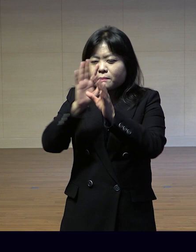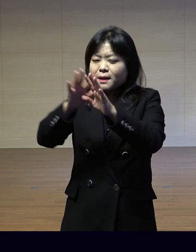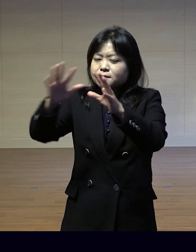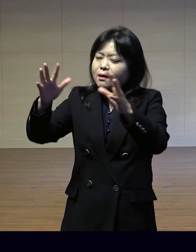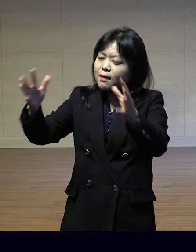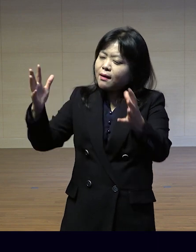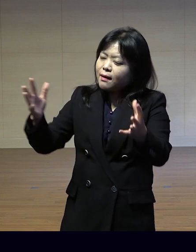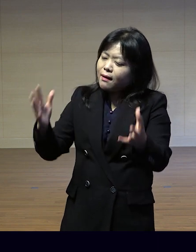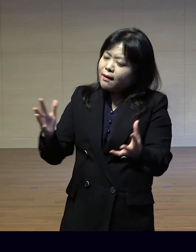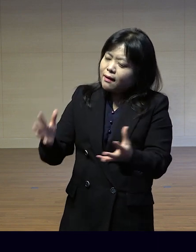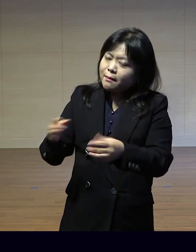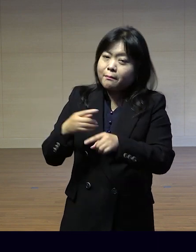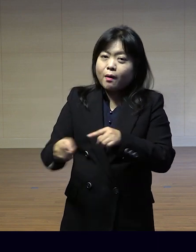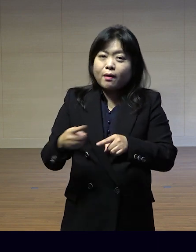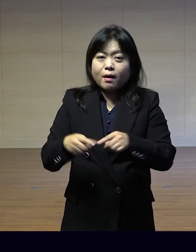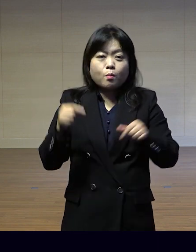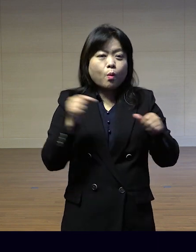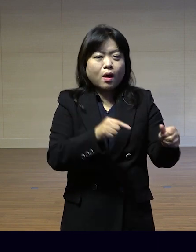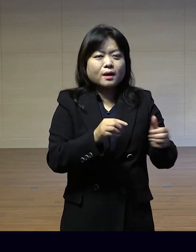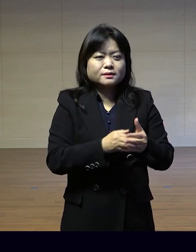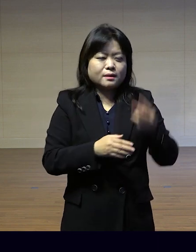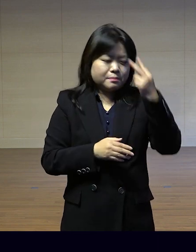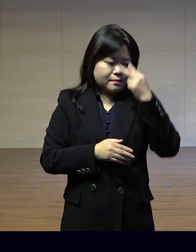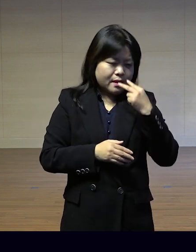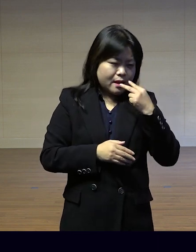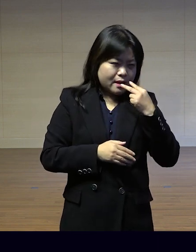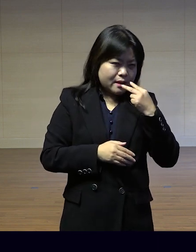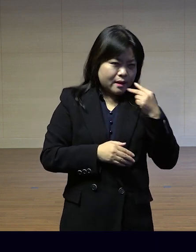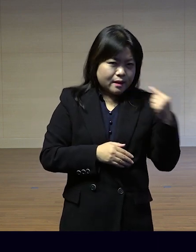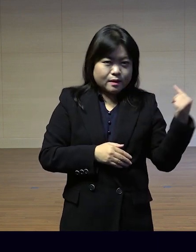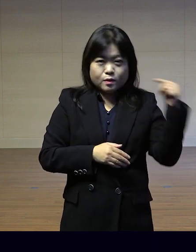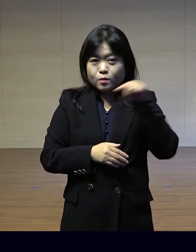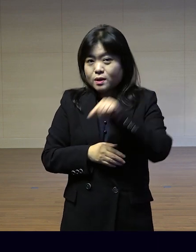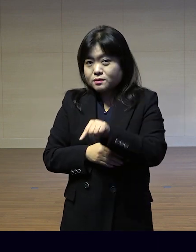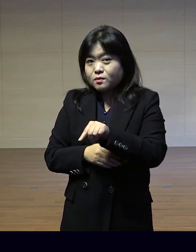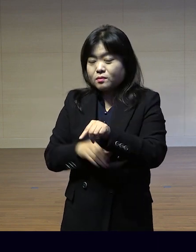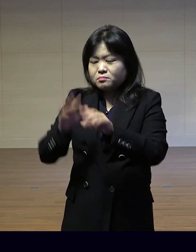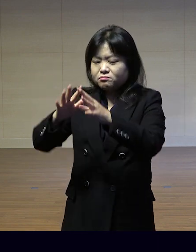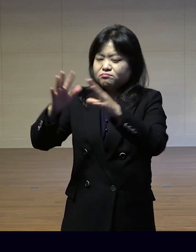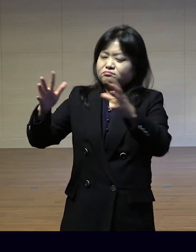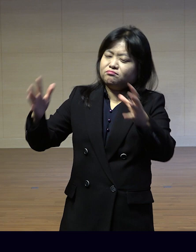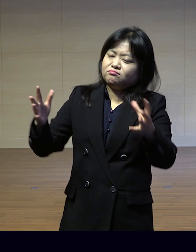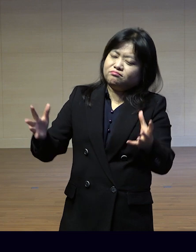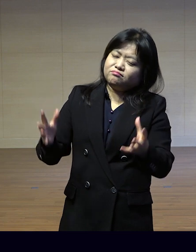각각 평가를 해보라고 했을 때 그 맹인모상, 맹인무상 얘기죠.